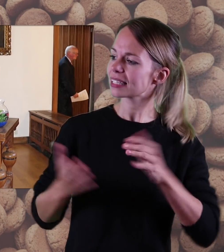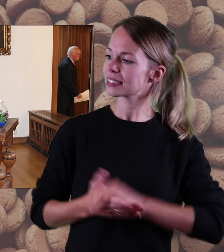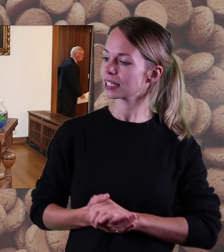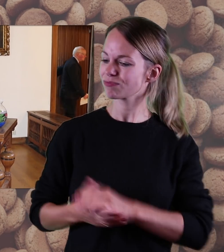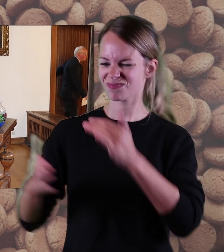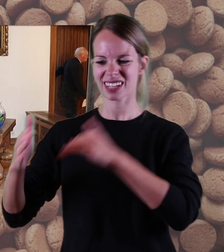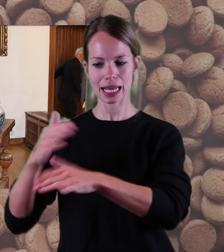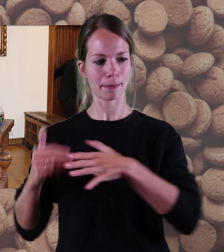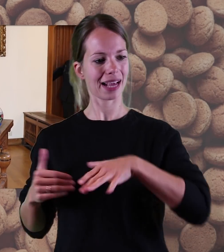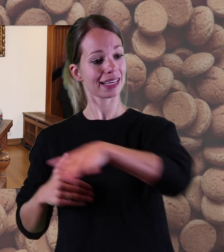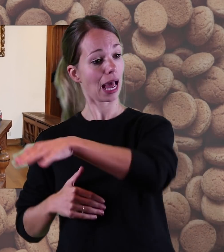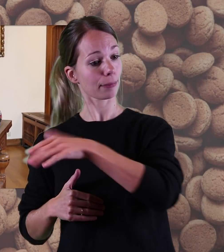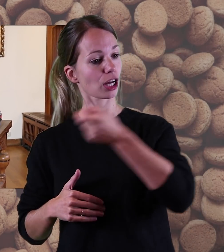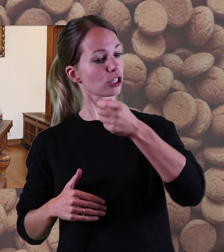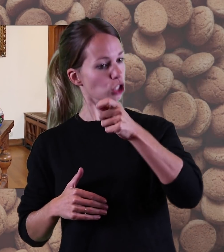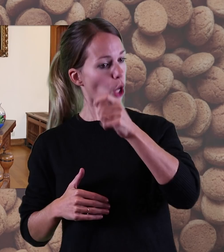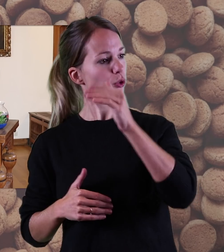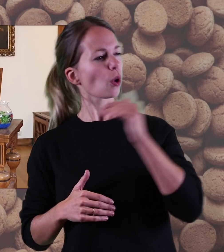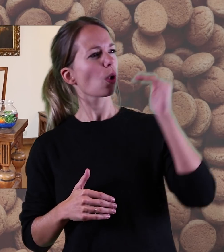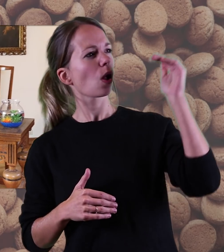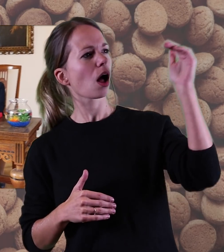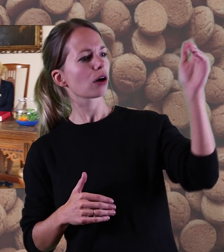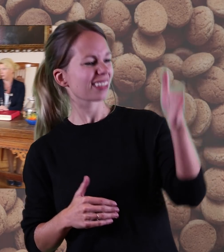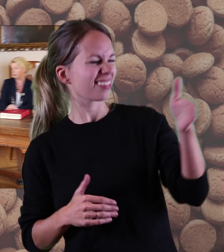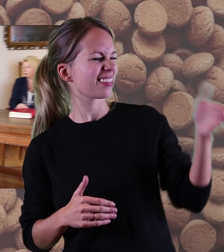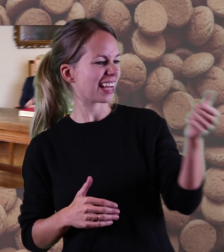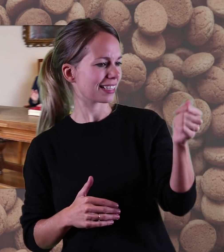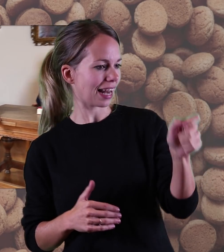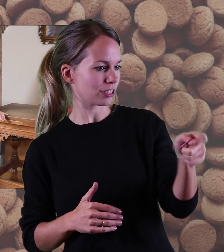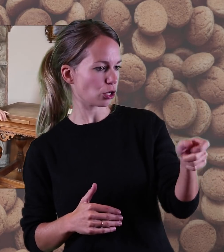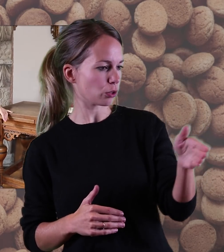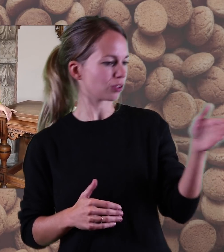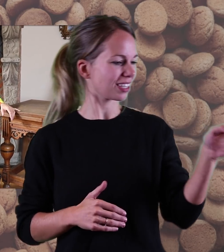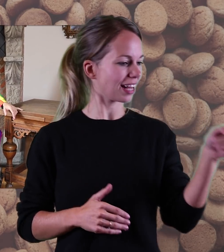is op mijn kamer. En de sleutel van de grote kluis, die hangt naast de kleine sleutel.